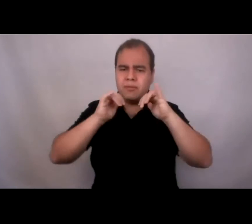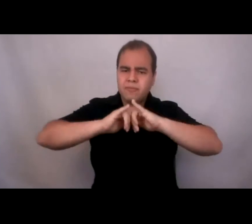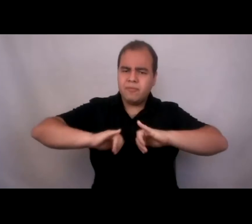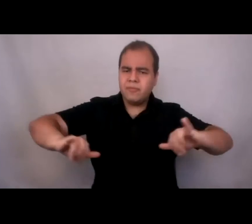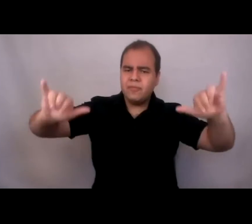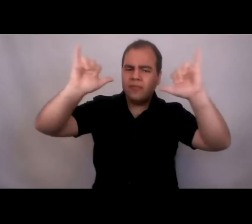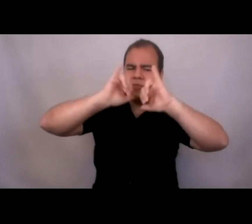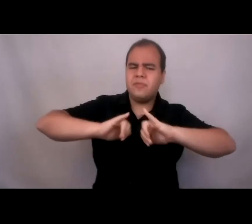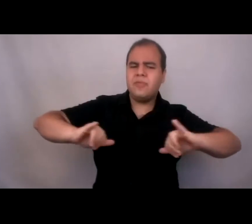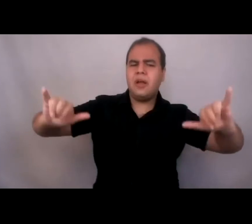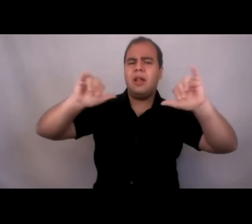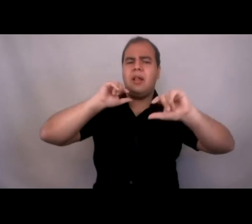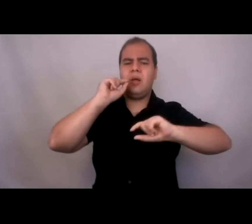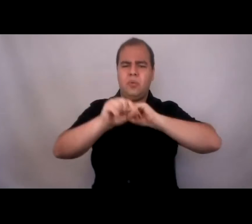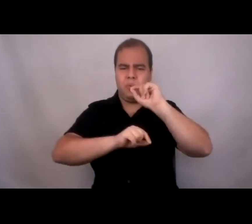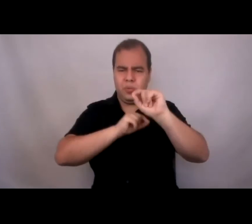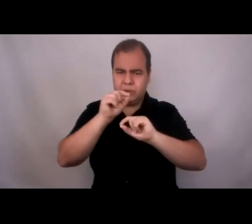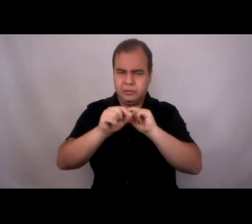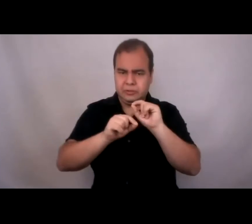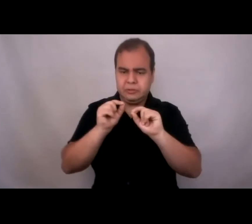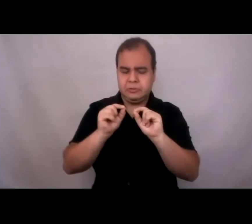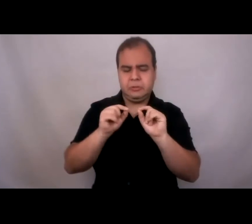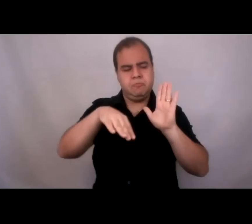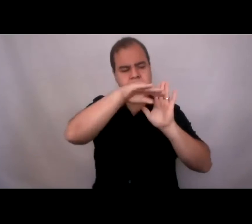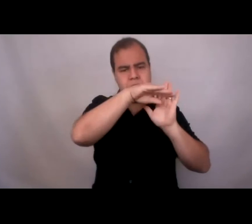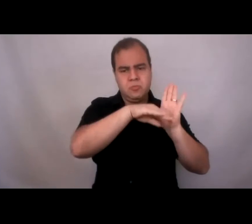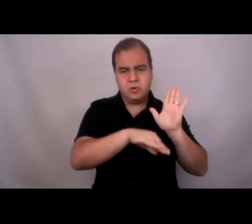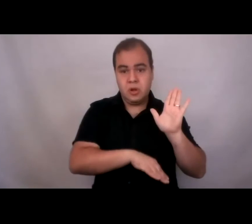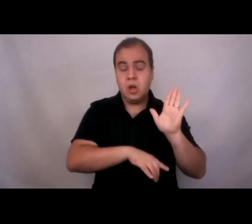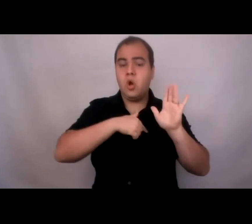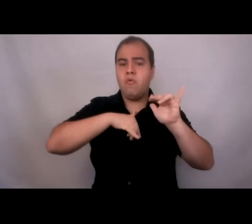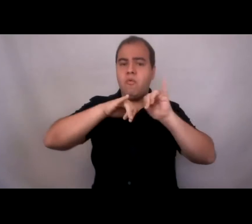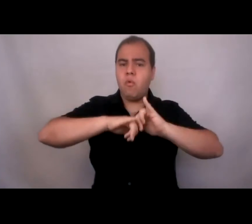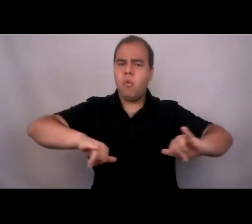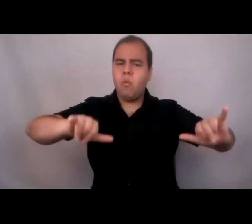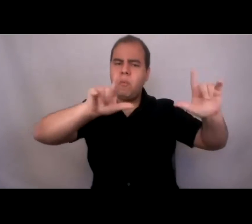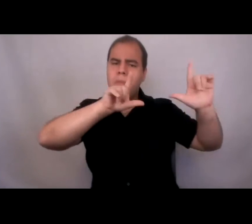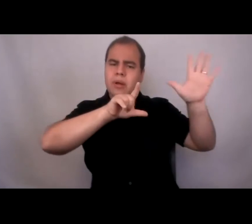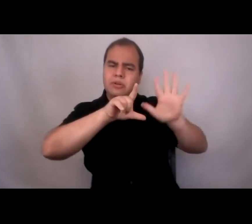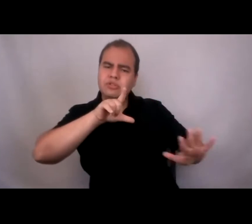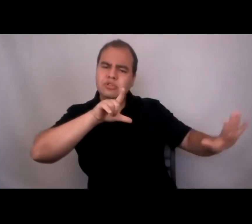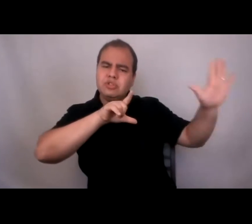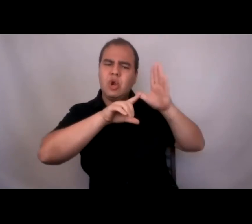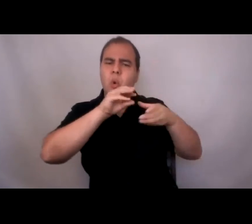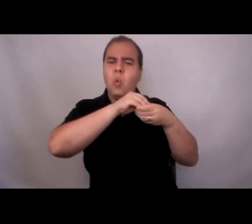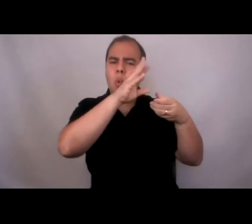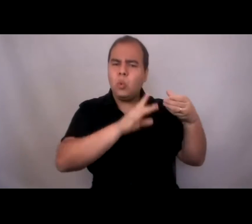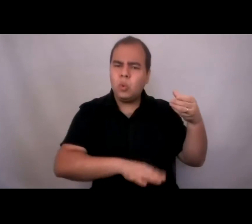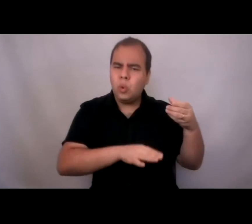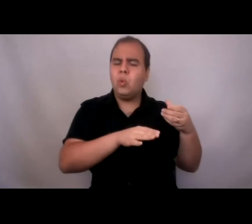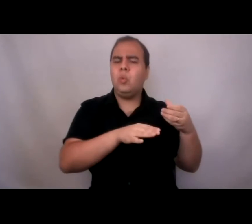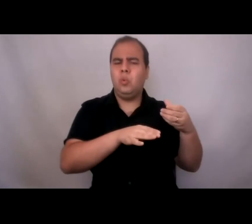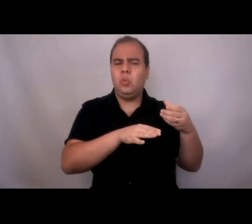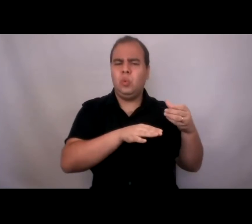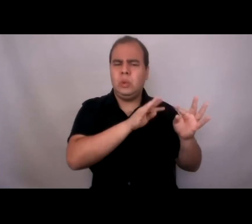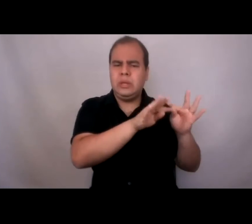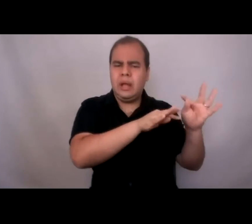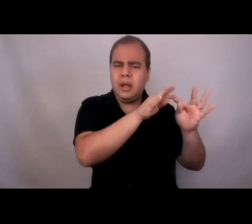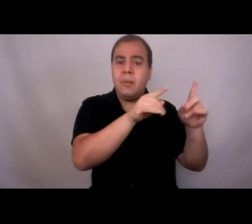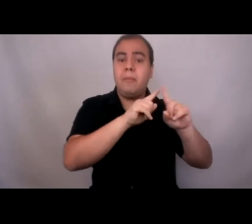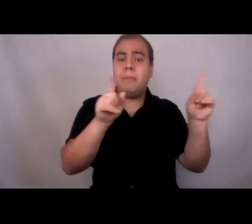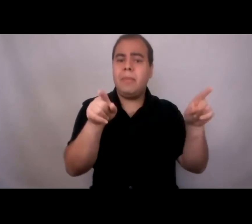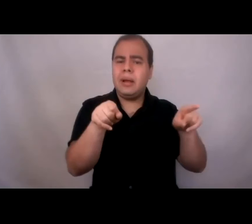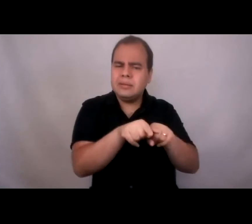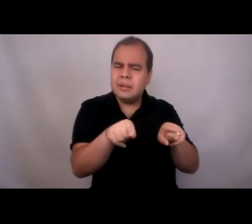a programação é que eu vou compartilhar um pouco desse conteúdo técnico, como eu comentei, mas eu também